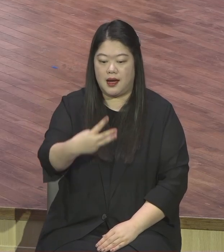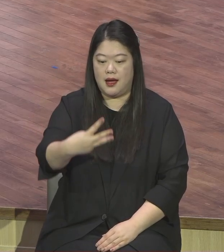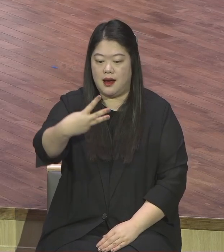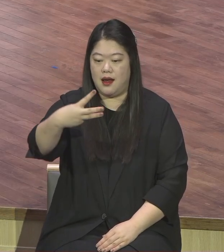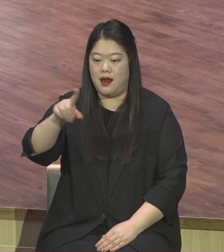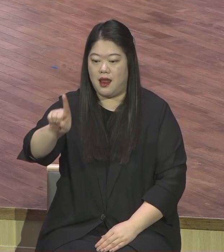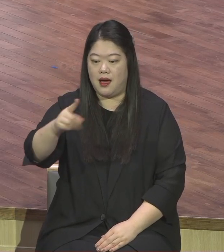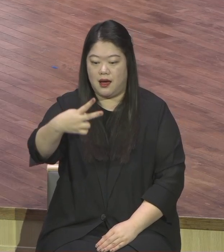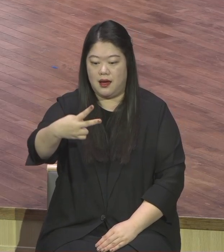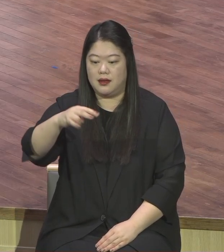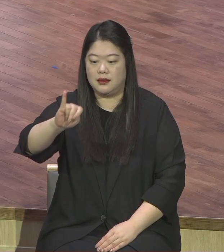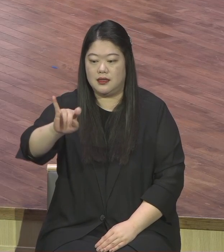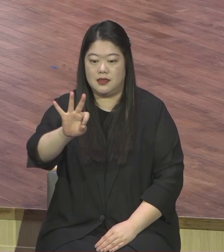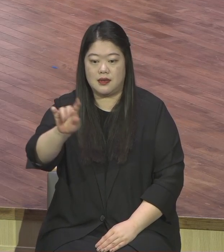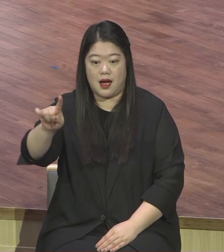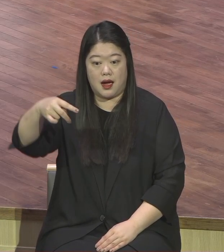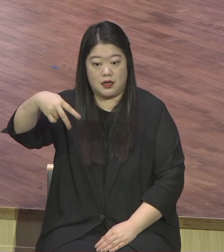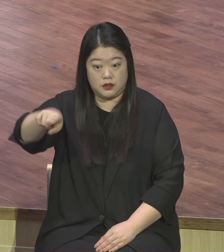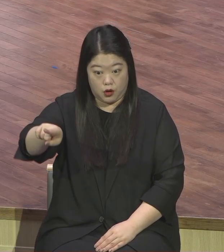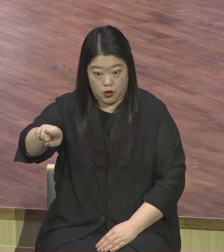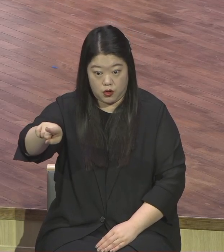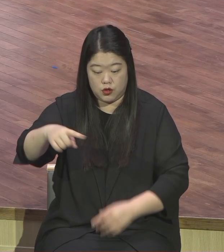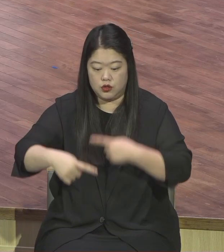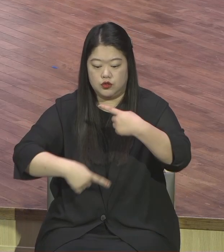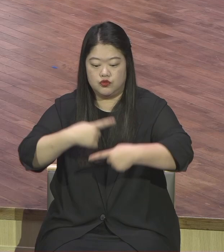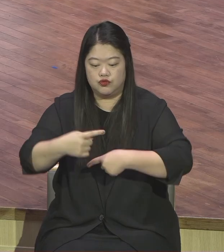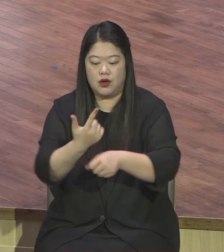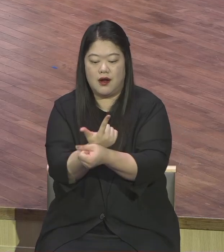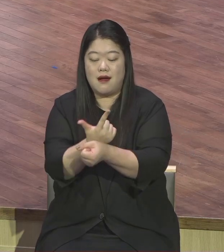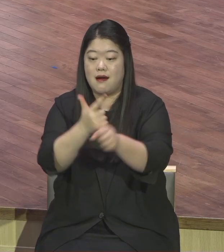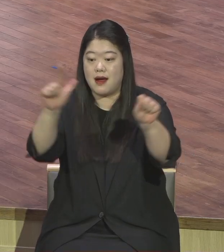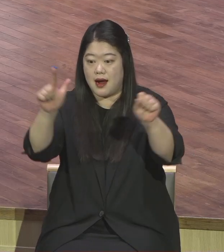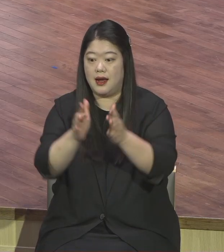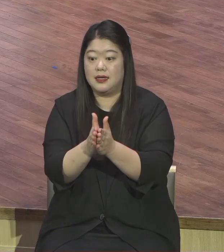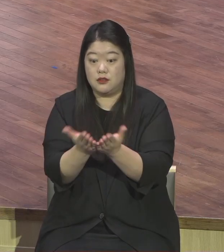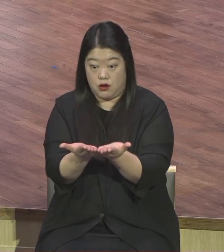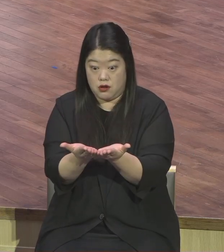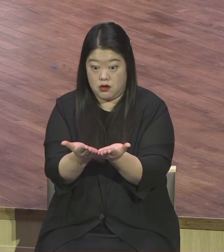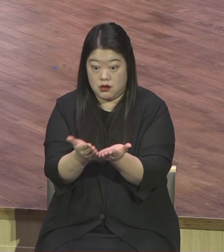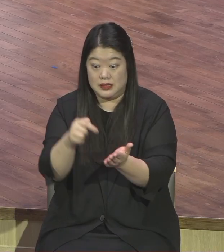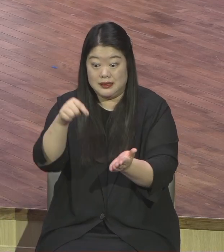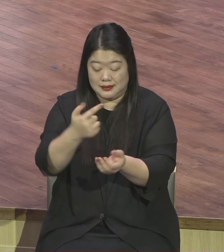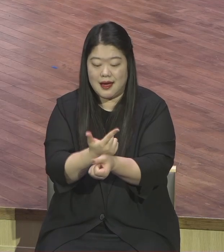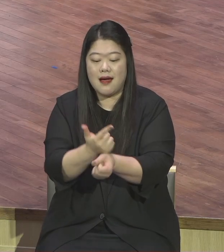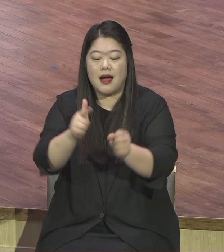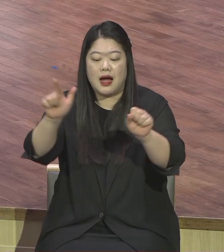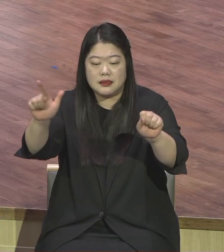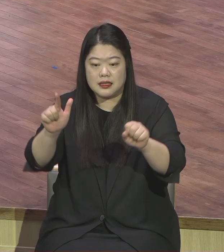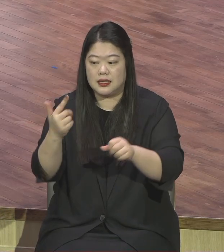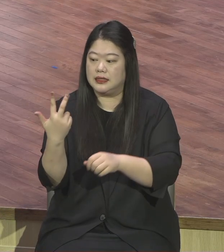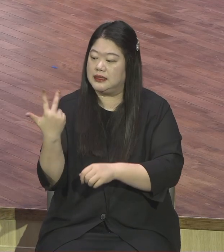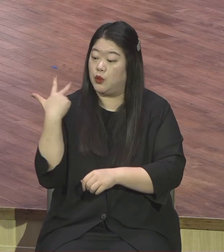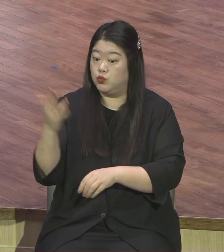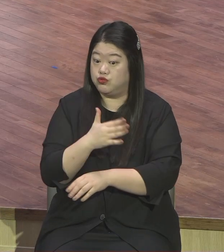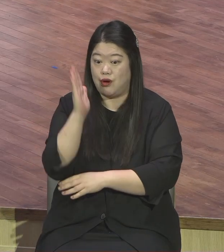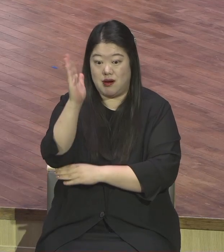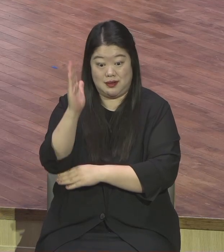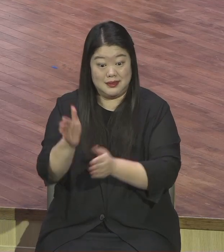찐복음과 찐복음의 이 삶이 무엇인지에 대해서 구체적으로